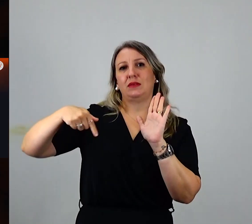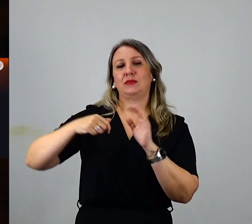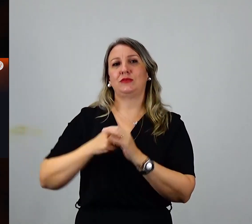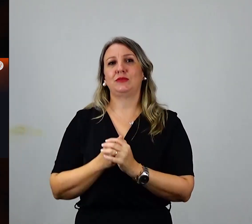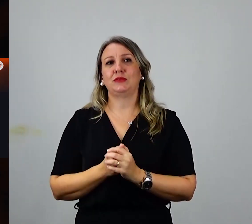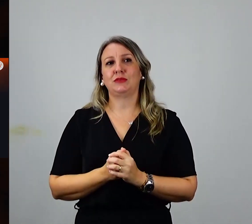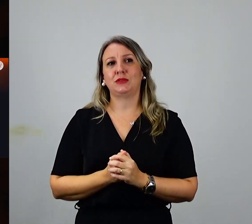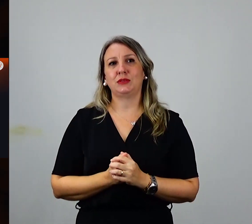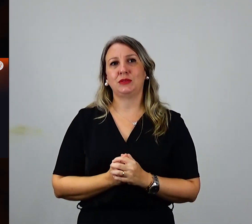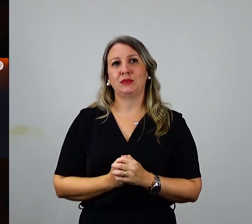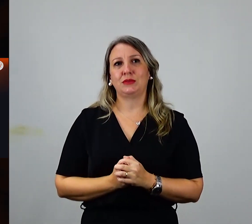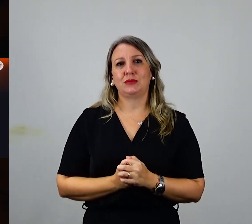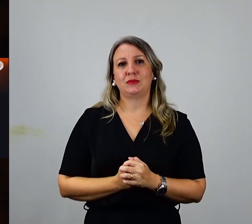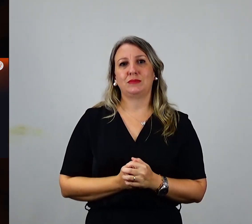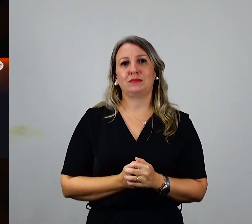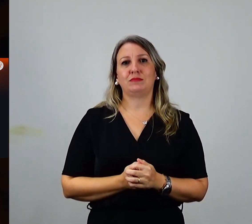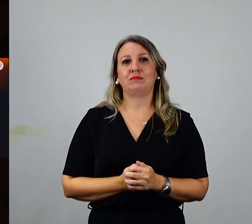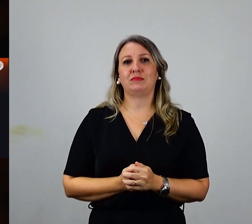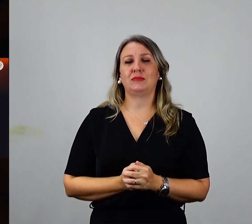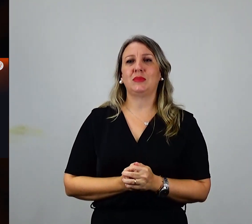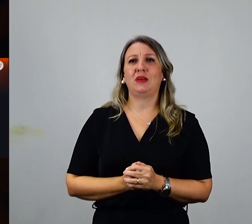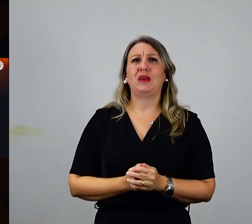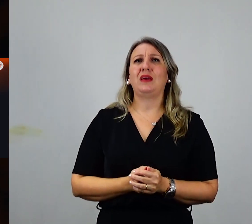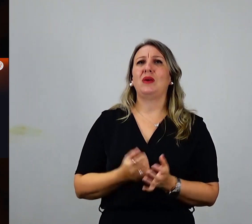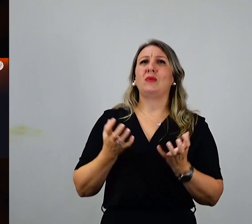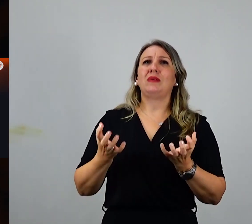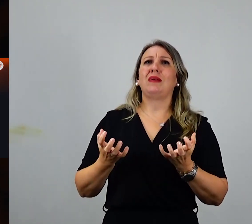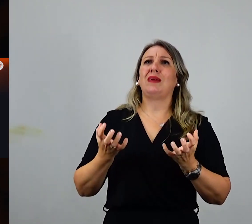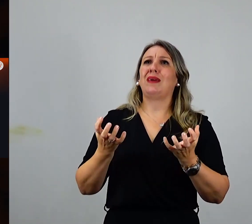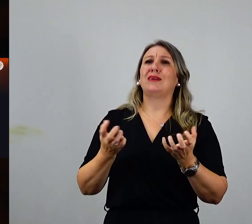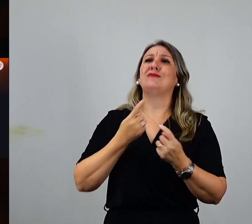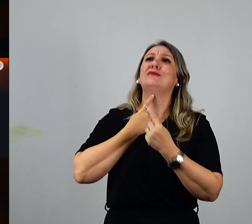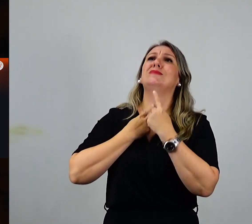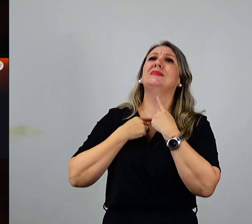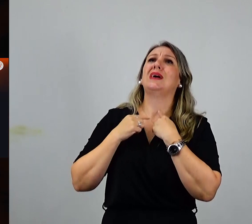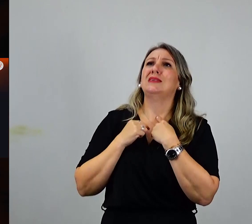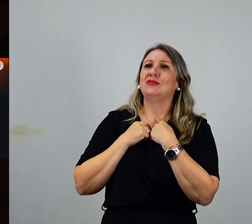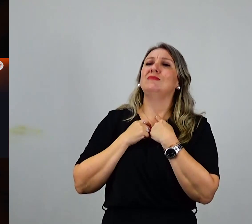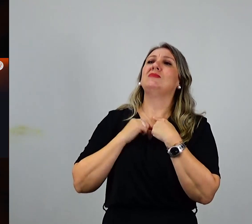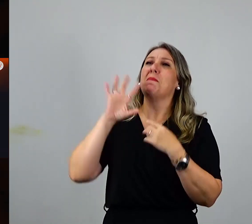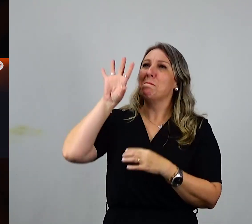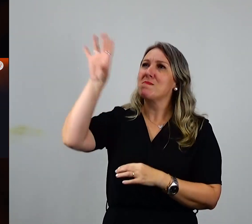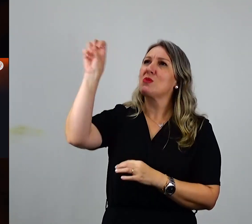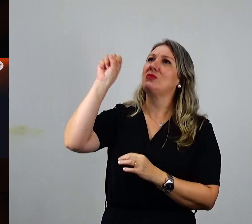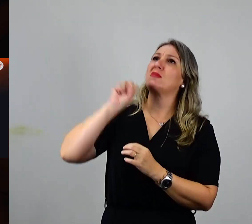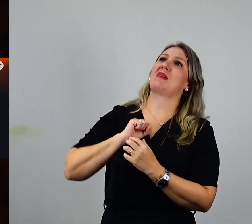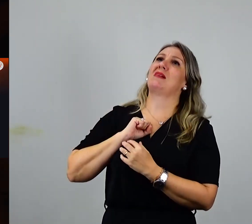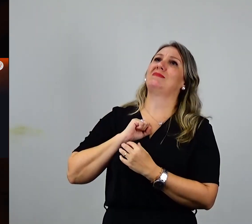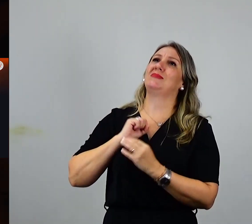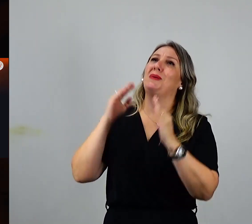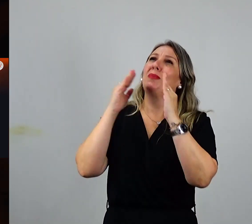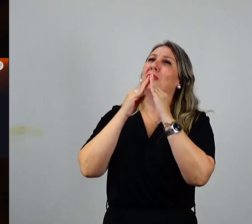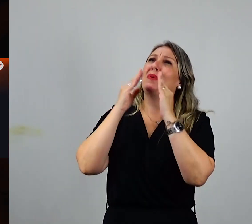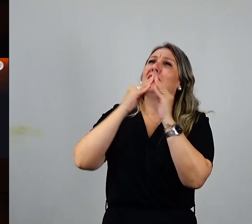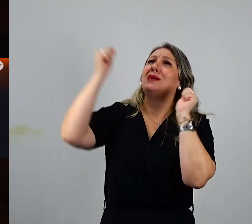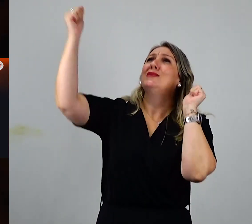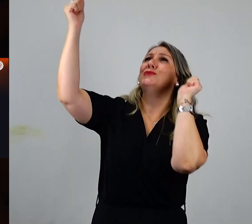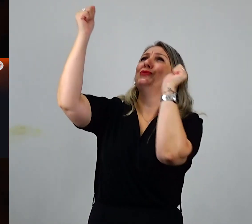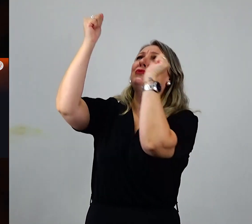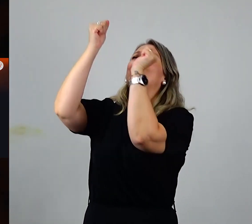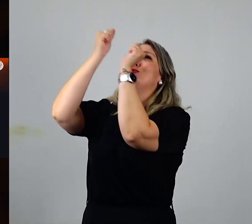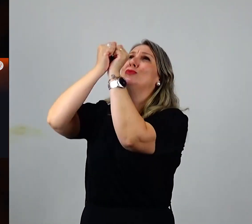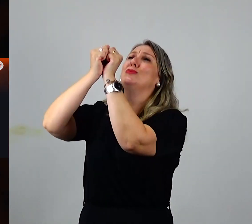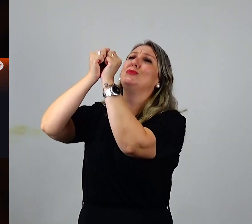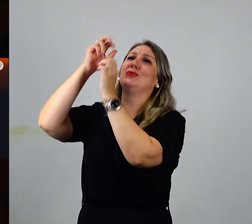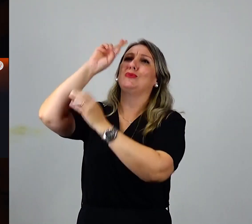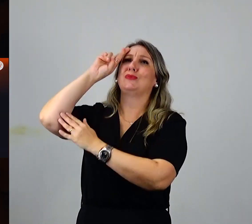buscarei. Que eu possa morar na casa do Senhor todos os dias da minha vida. Para